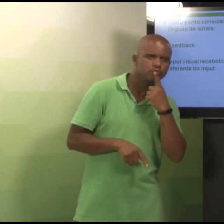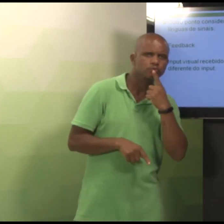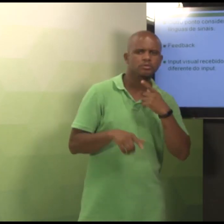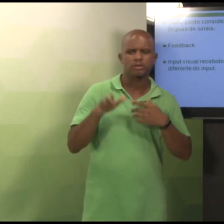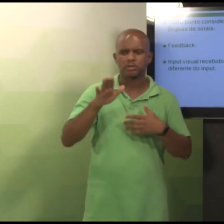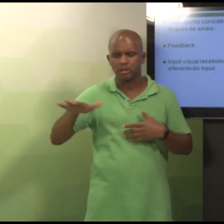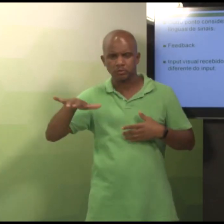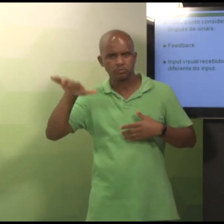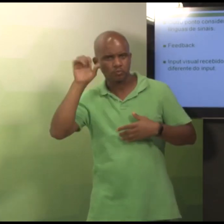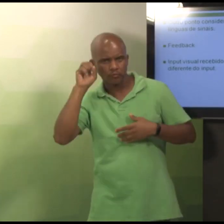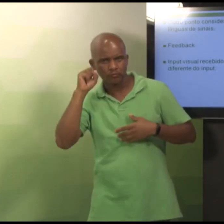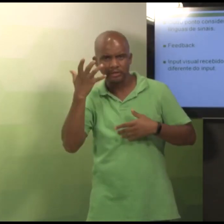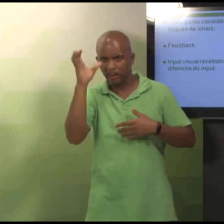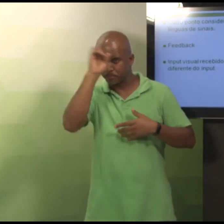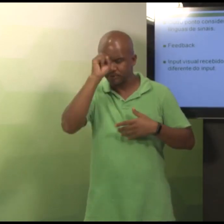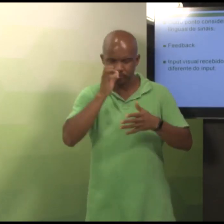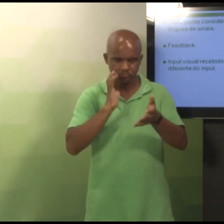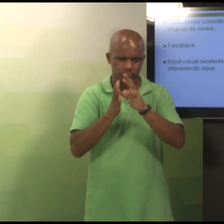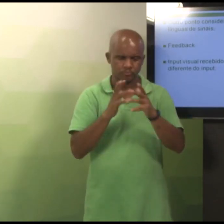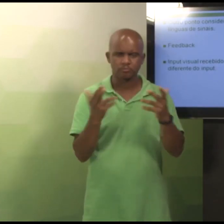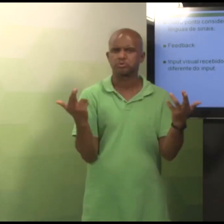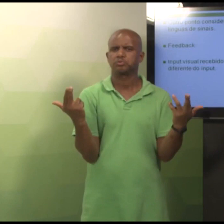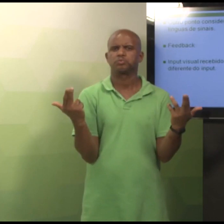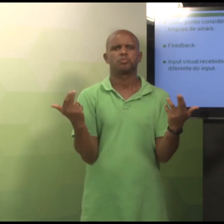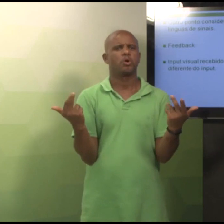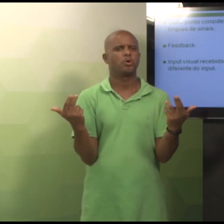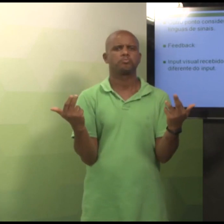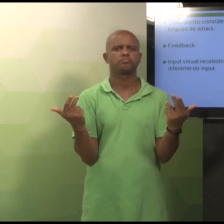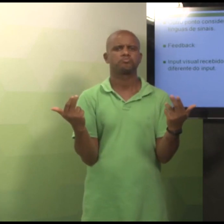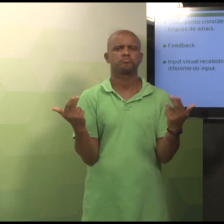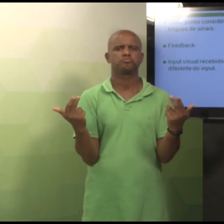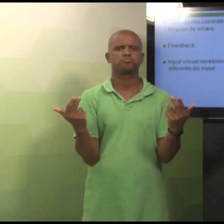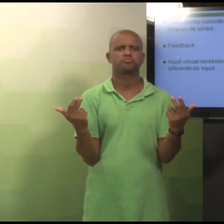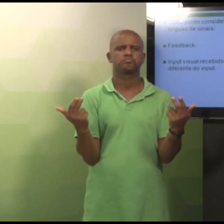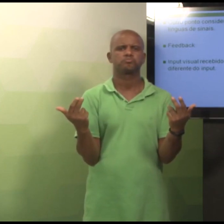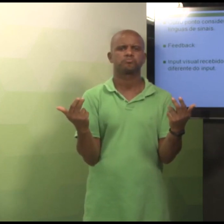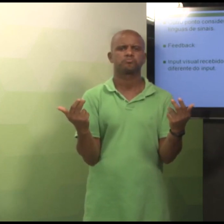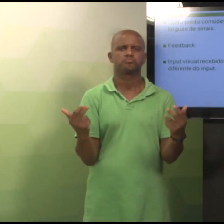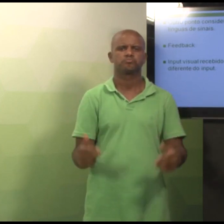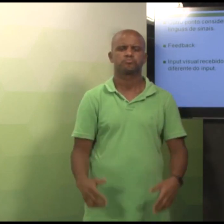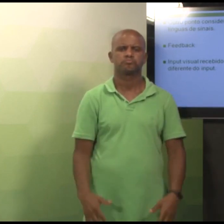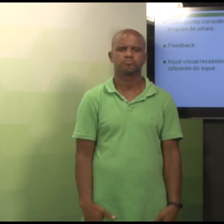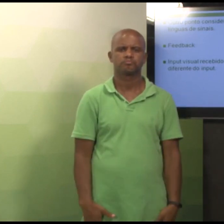sobre isso, tanto na área da surdez quanto para ouvintes, que se dão da mesma forma.